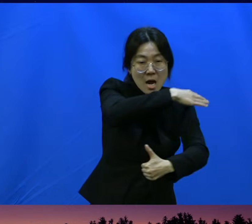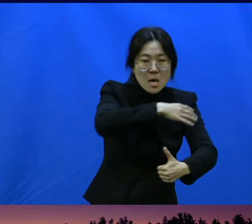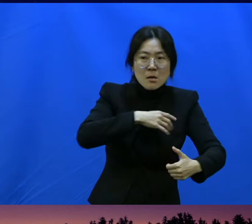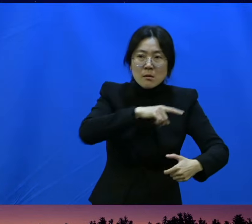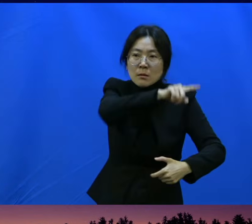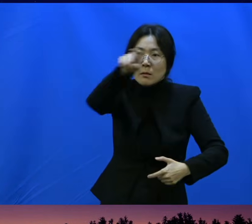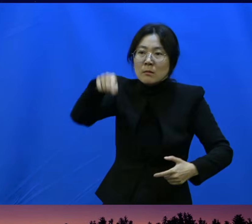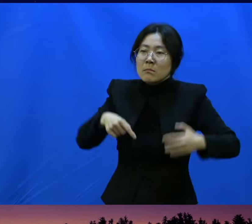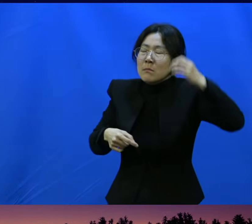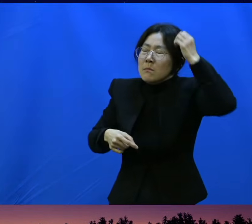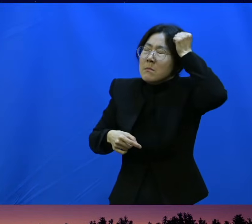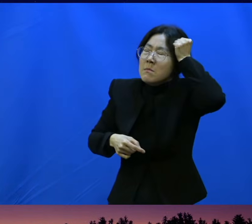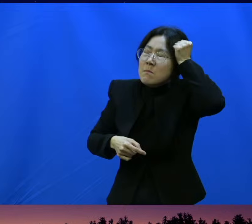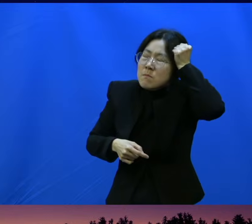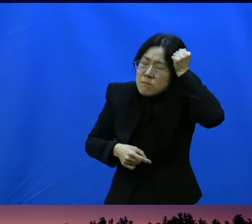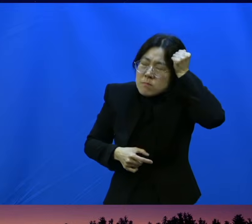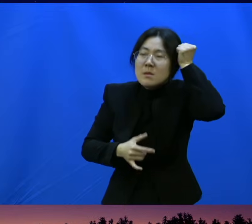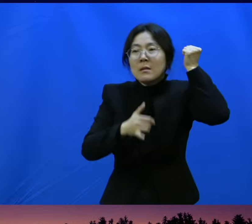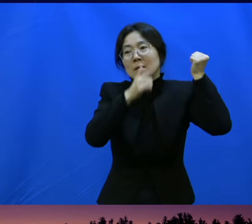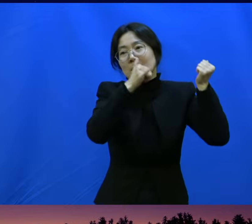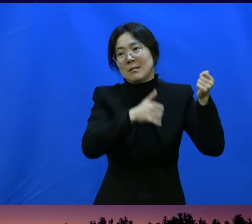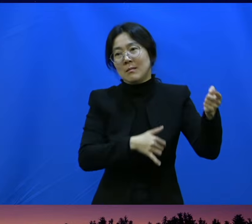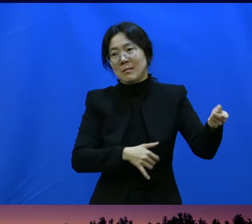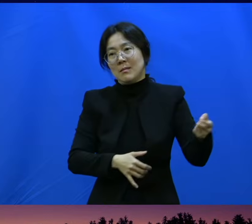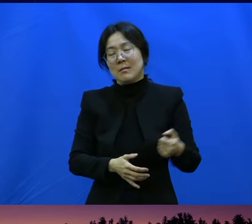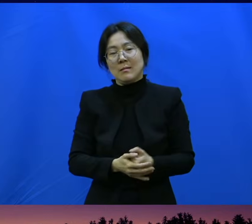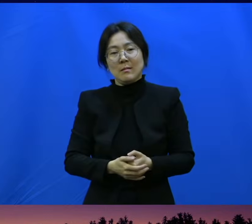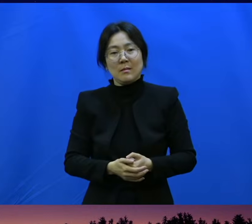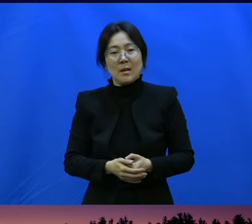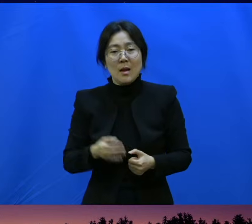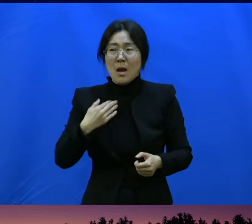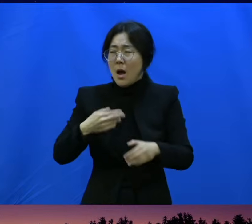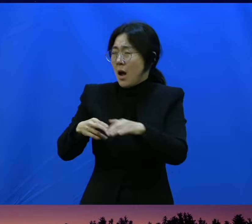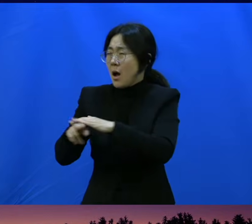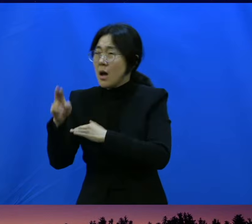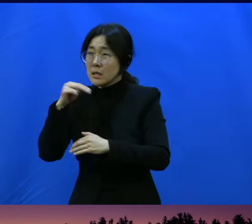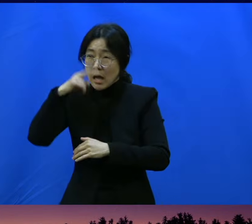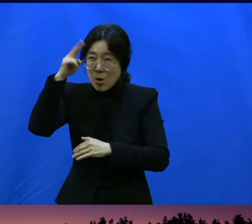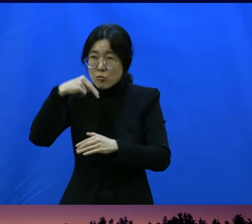여러분, 다윗이 도망을 친 곳이 적진의 한가운데 외통수에 죽게 된 거예요.